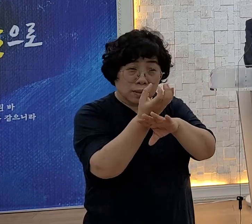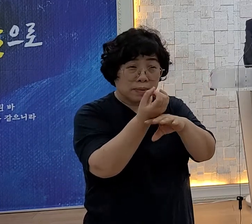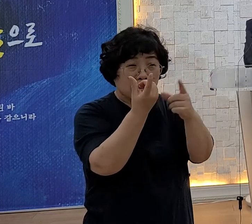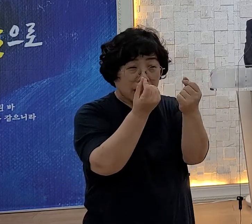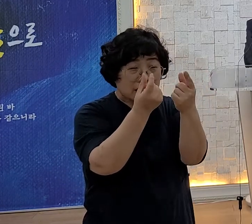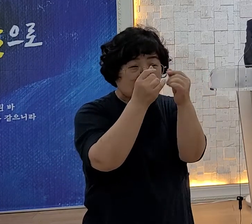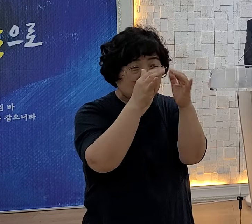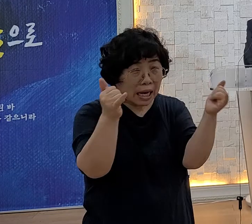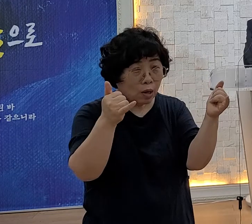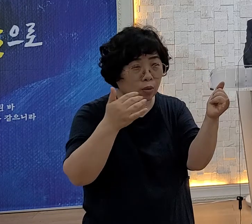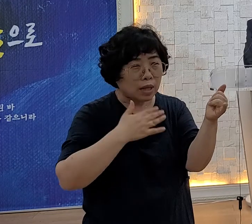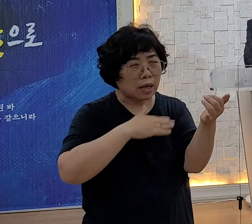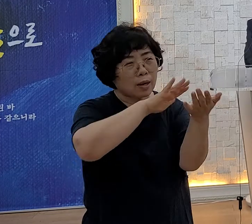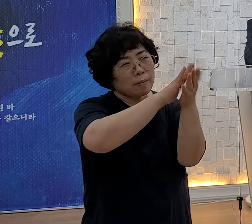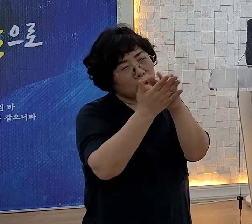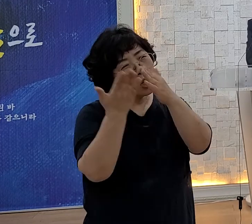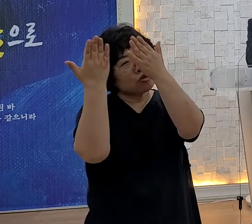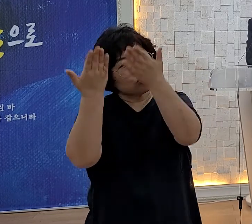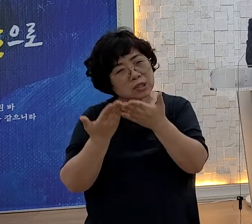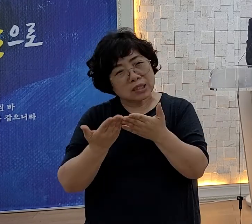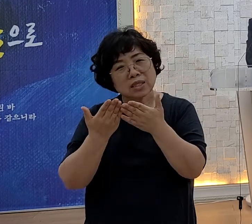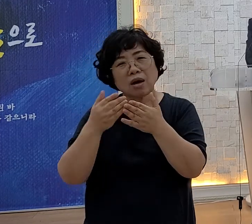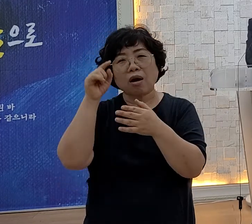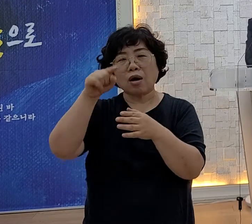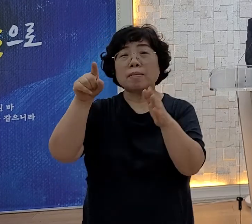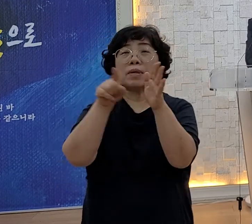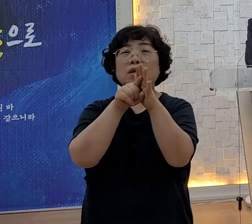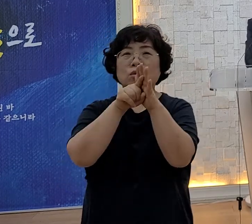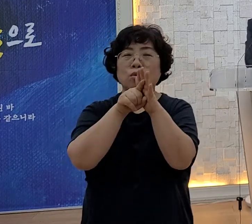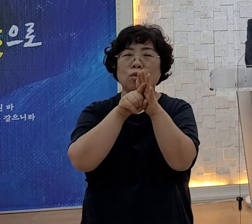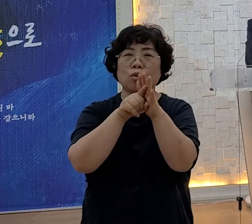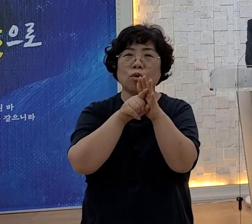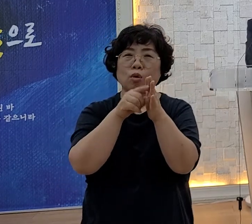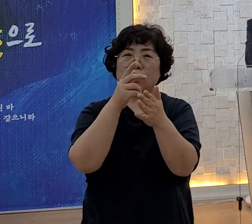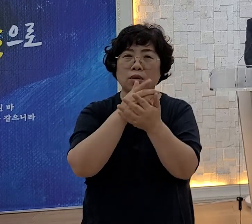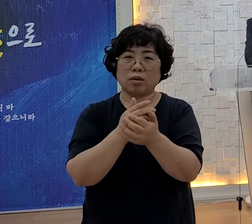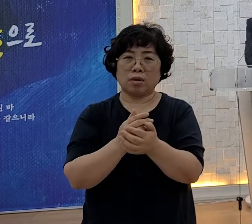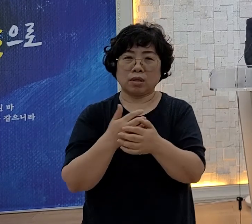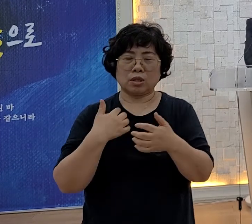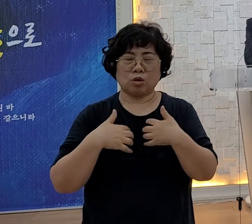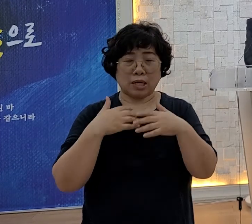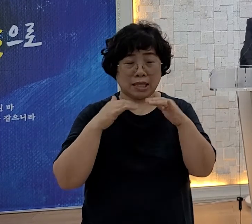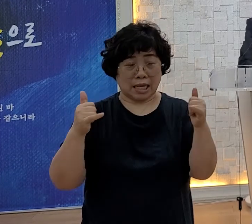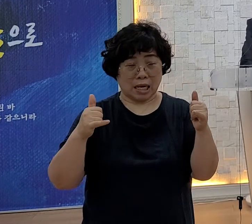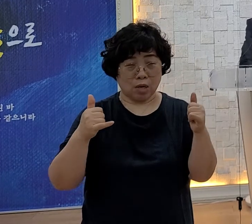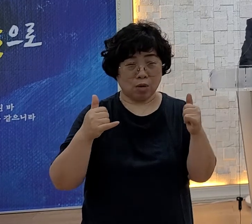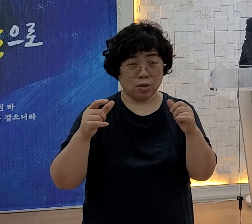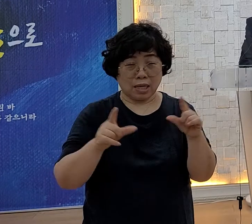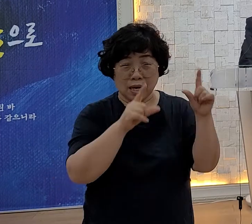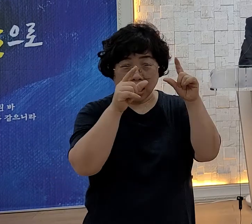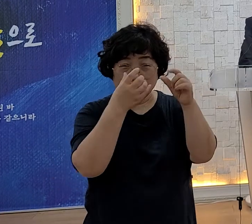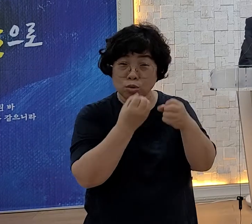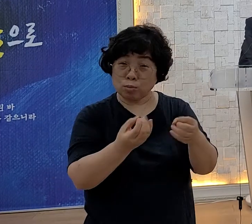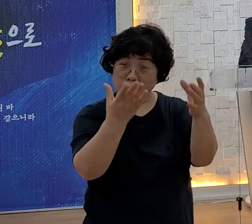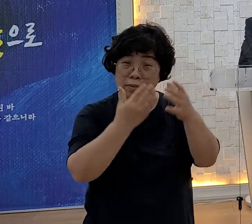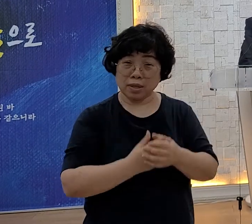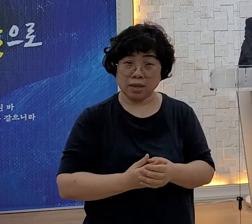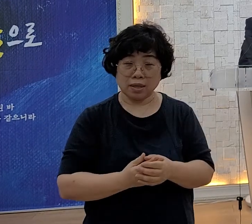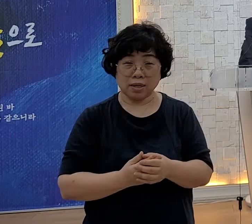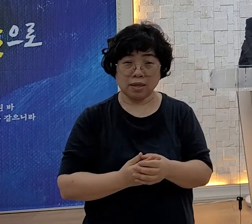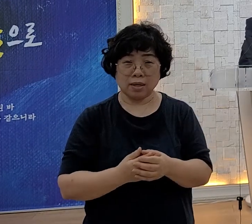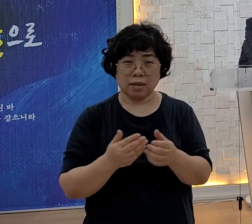즐거워할 수 있는 그런 믿음의 인물들이 다 되시기를 주님의 이름으로 축복합니다. 그래서 여러분 힘든 이